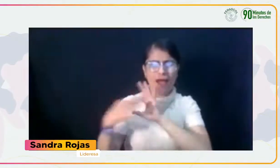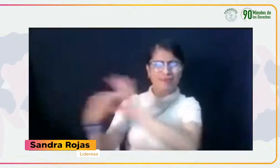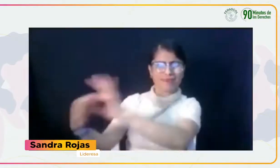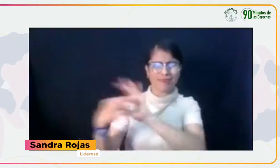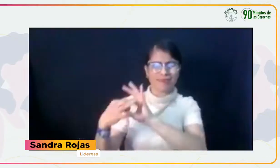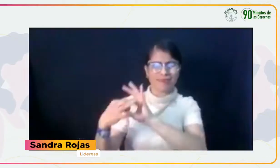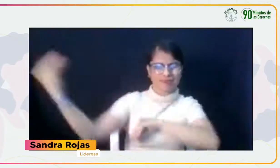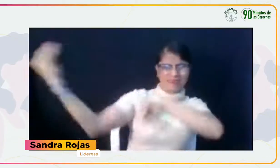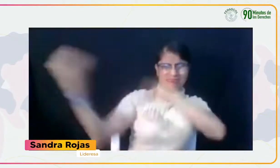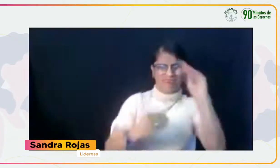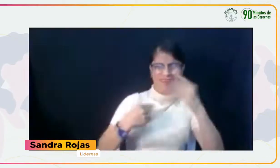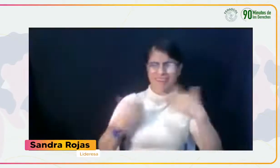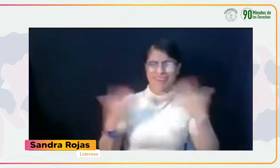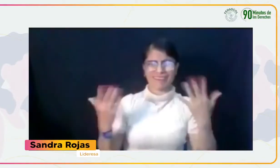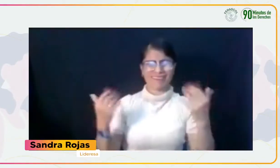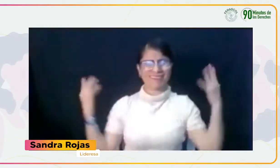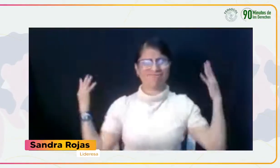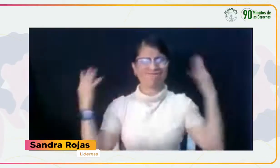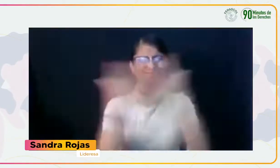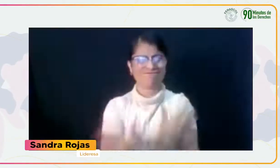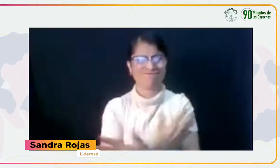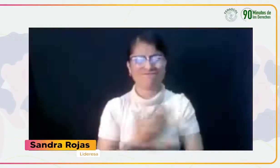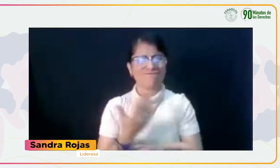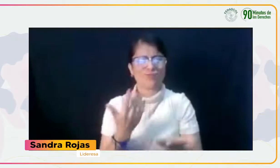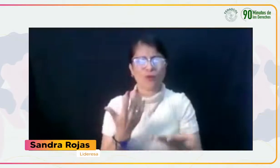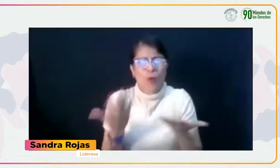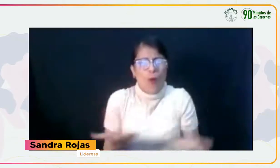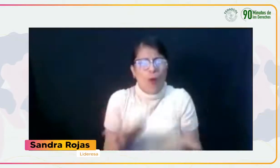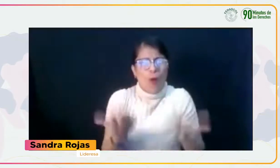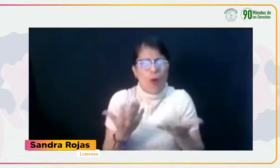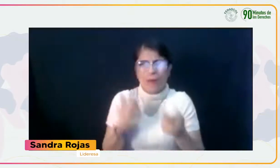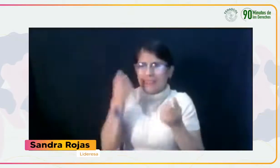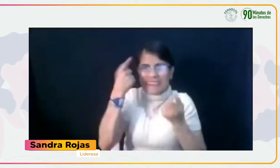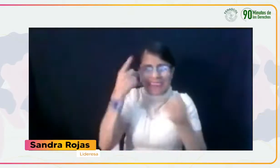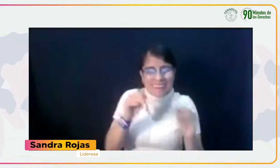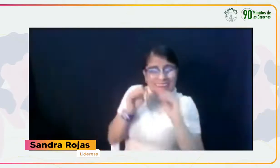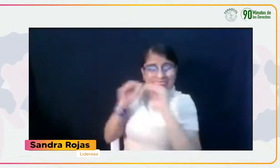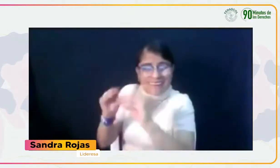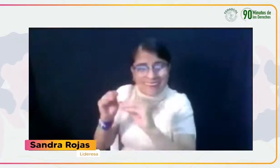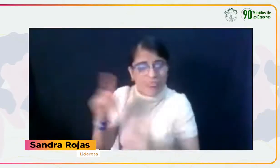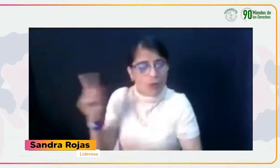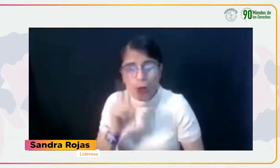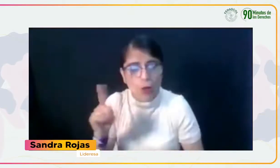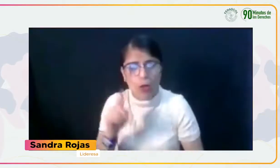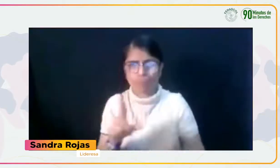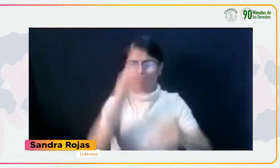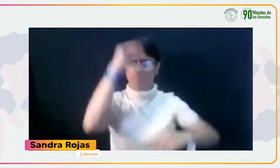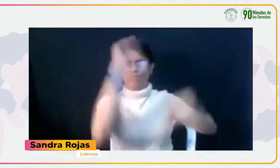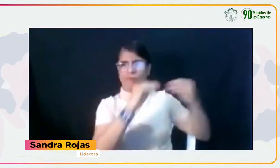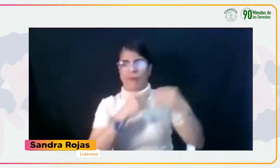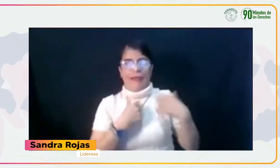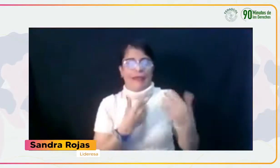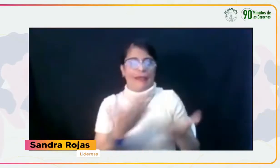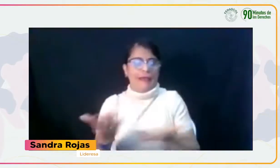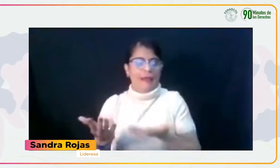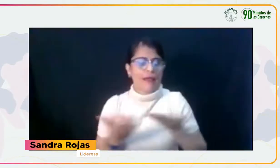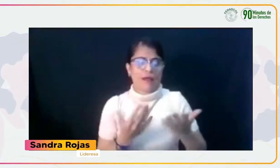y son las mismas mujeres las que atacan. Son las mismas mujeres las que generan esa persecución y a veces decimos, pero ¿por